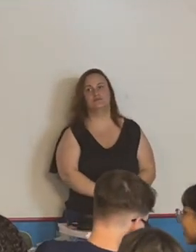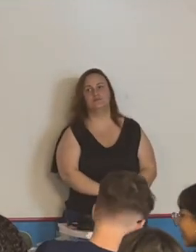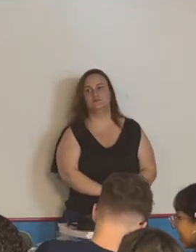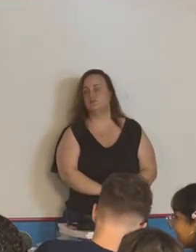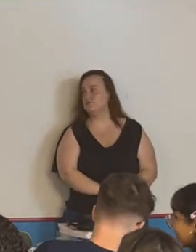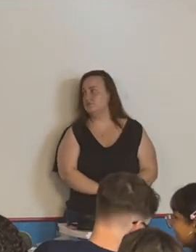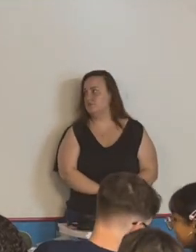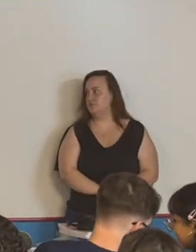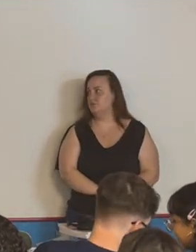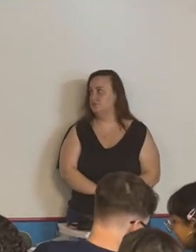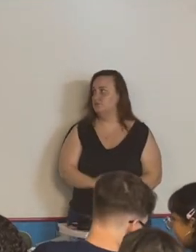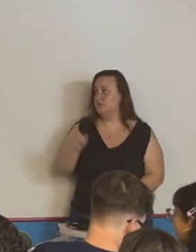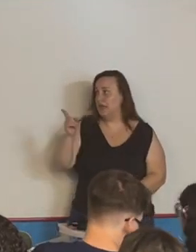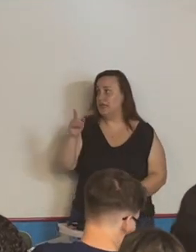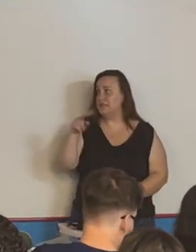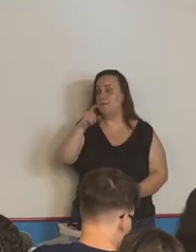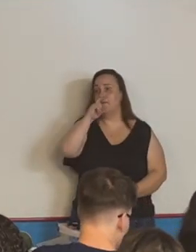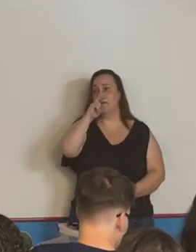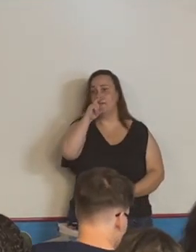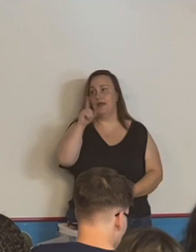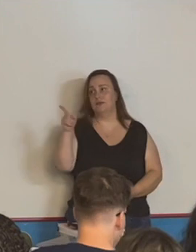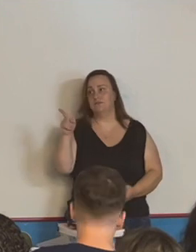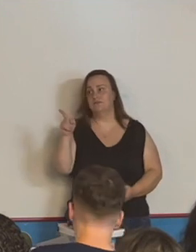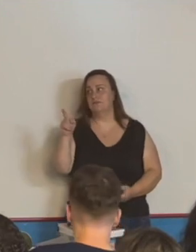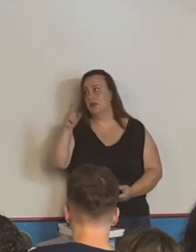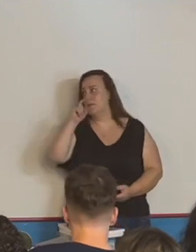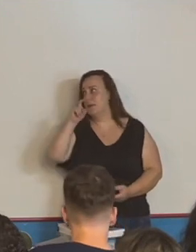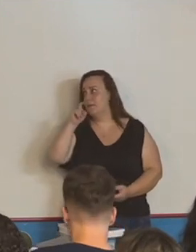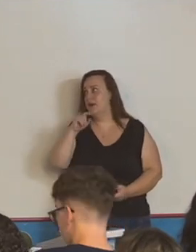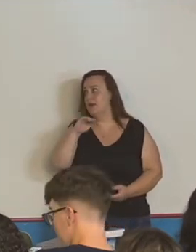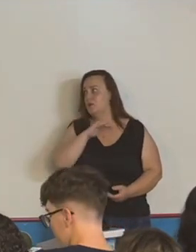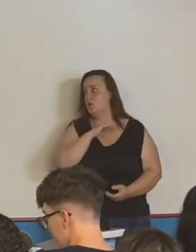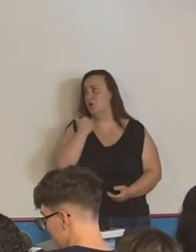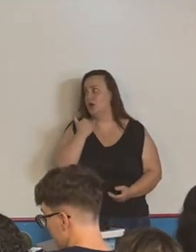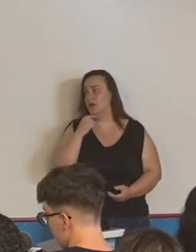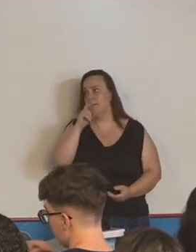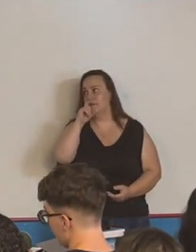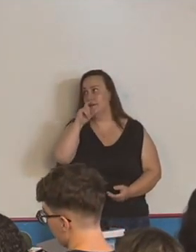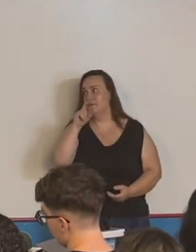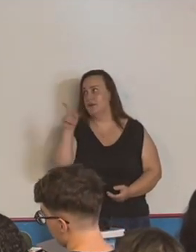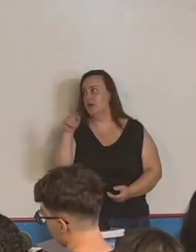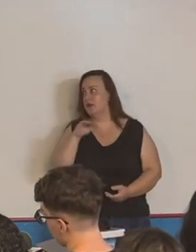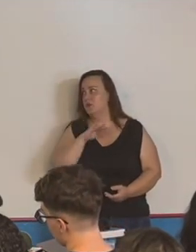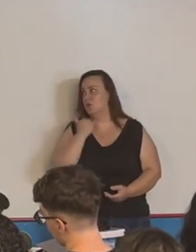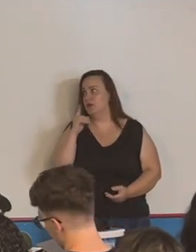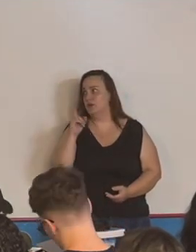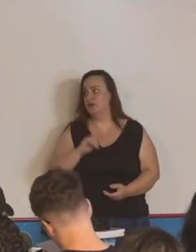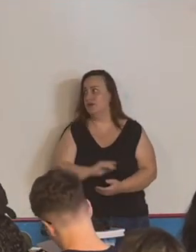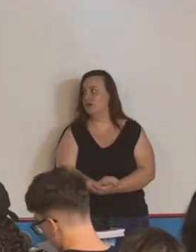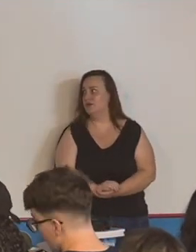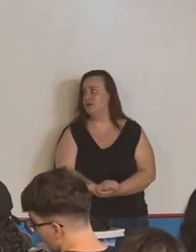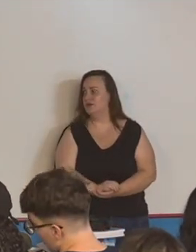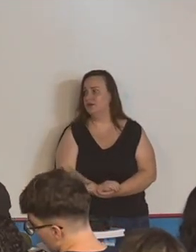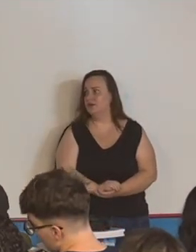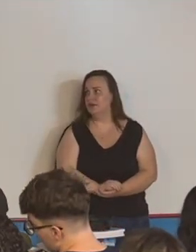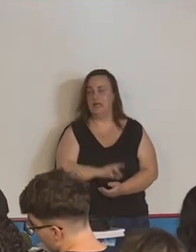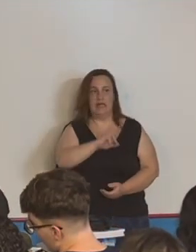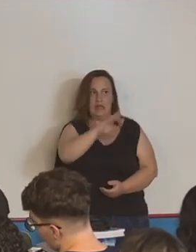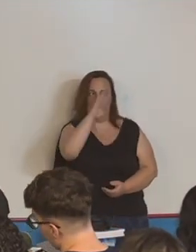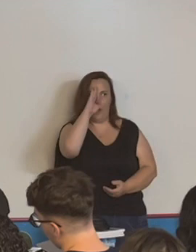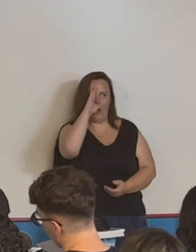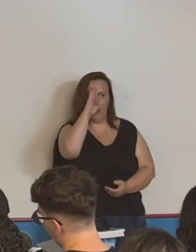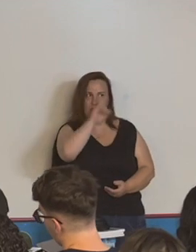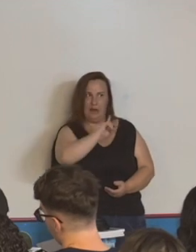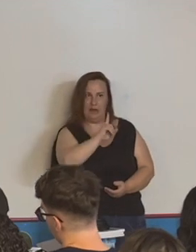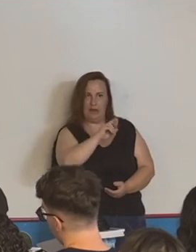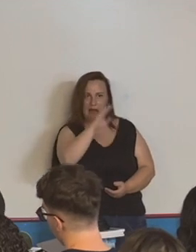Esse aqui, por acaso, é meu pai, né? Ele já se foi, mas ele não era militar, já está puto da vida de saber que eu pintei ele para falar